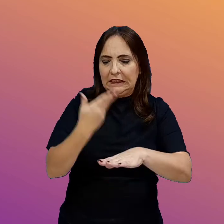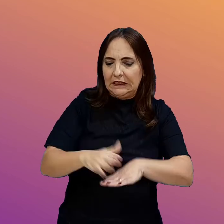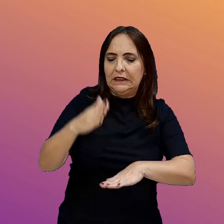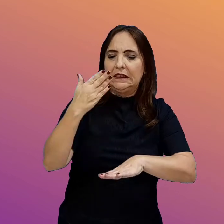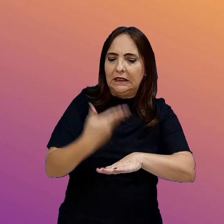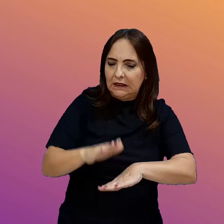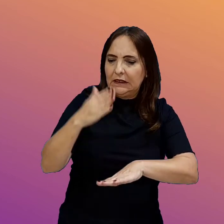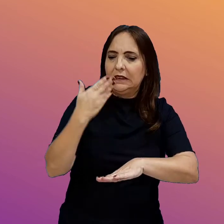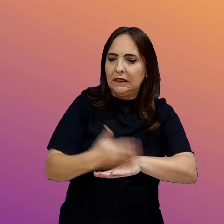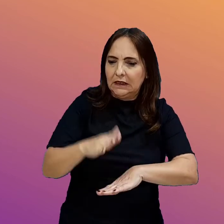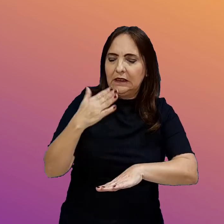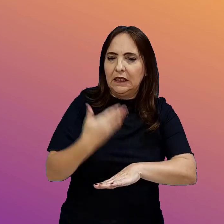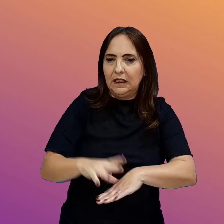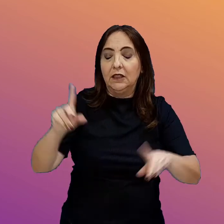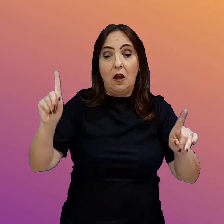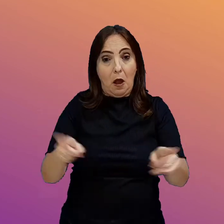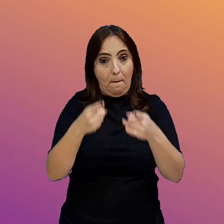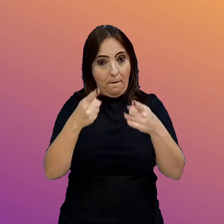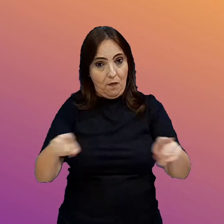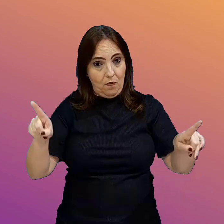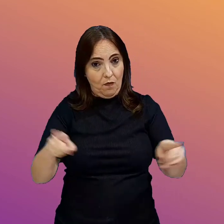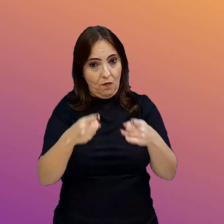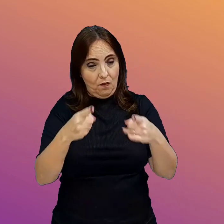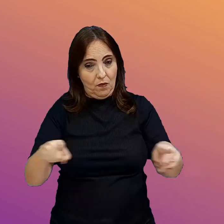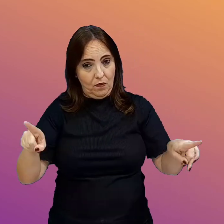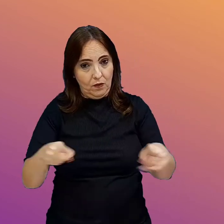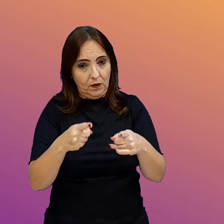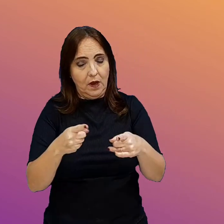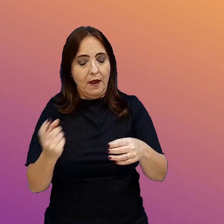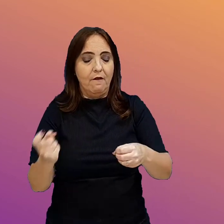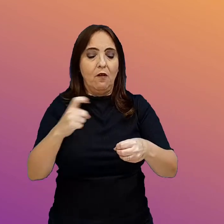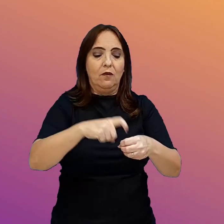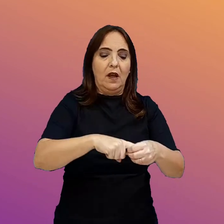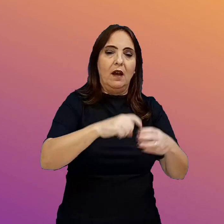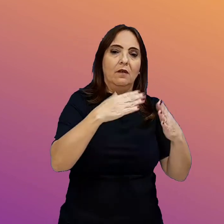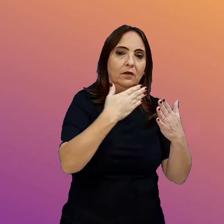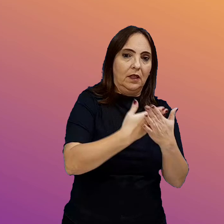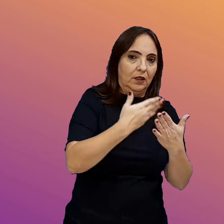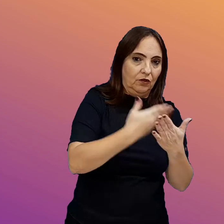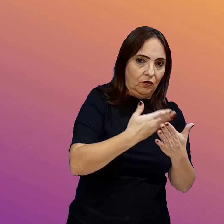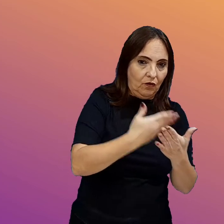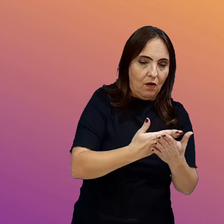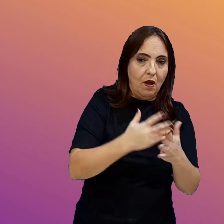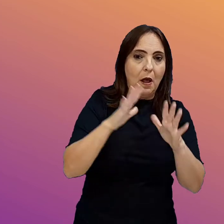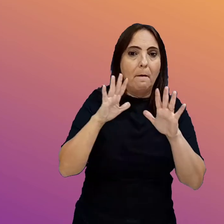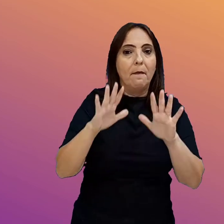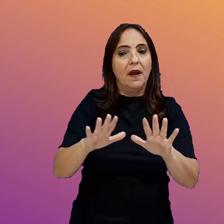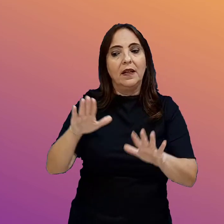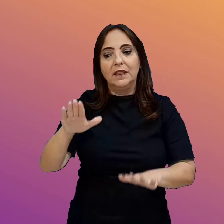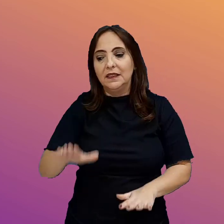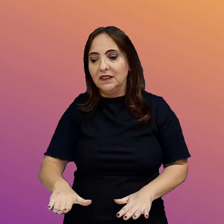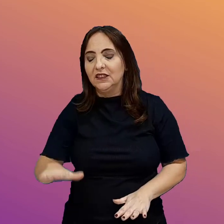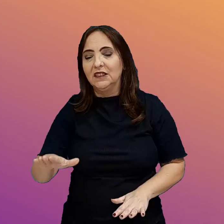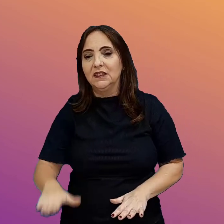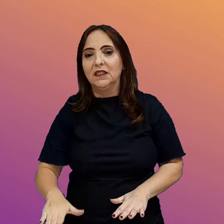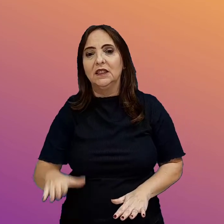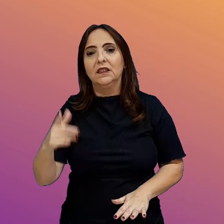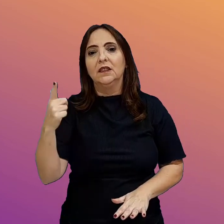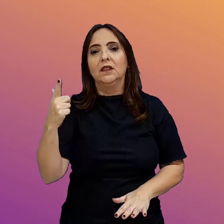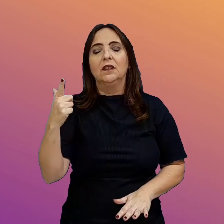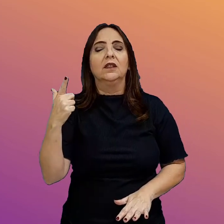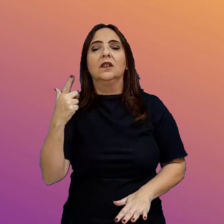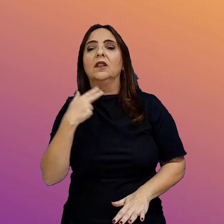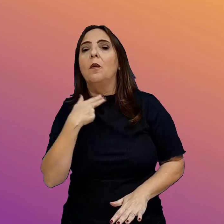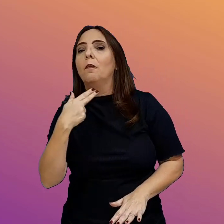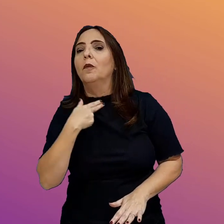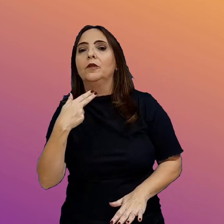ensaiando, né, musicais. Eles voltavam da escola, mas as crianças não tinham a